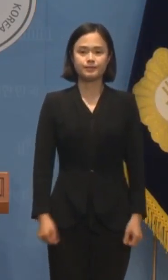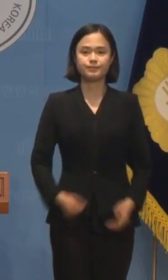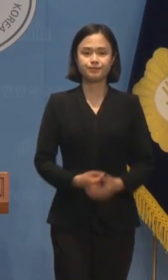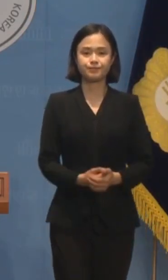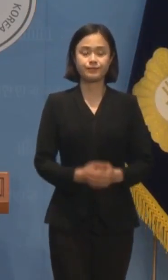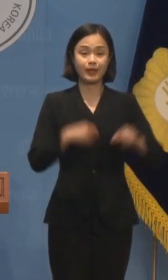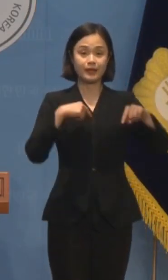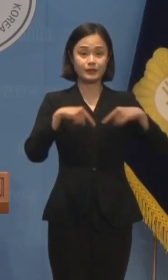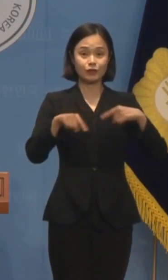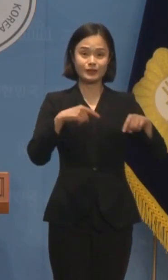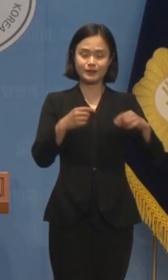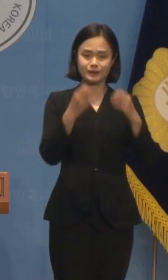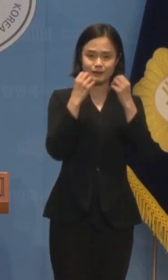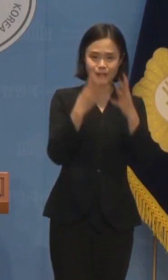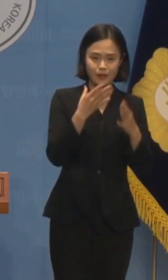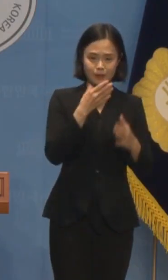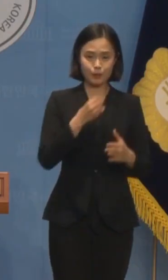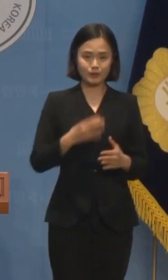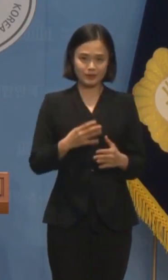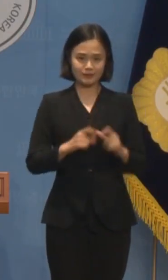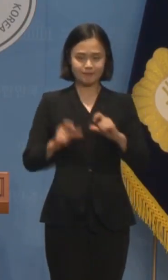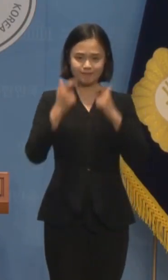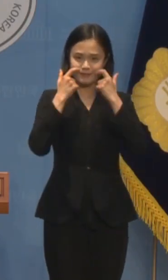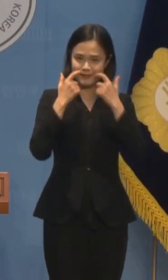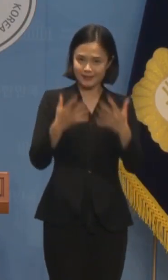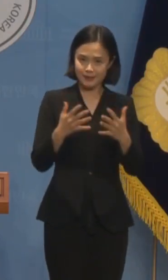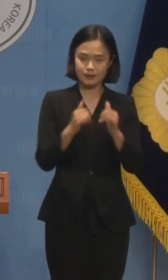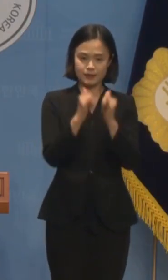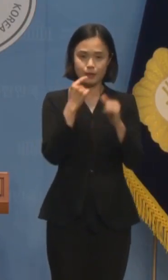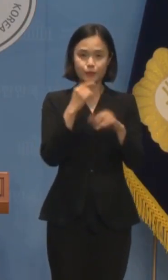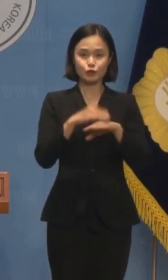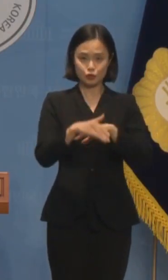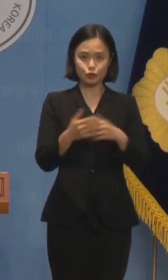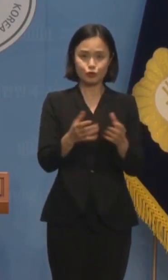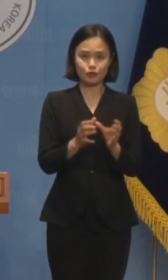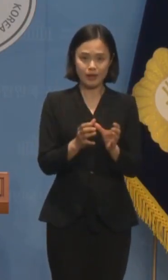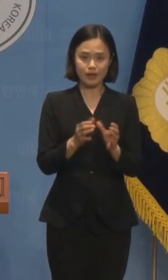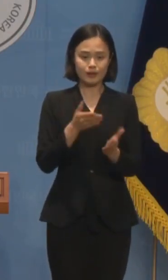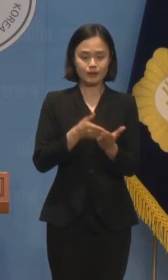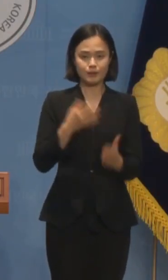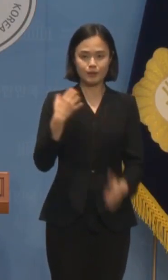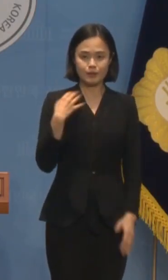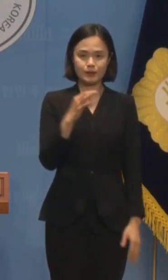정치를 새롭게, 복지를 강하게 사회민주당 대변인 임명희입니다.